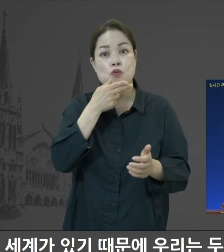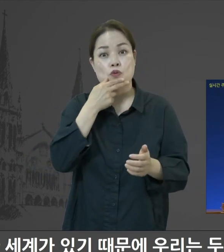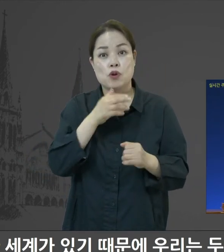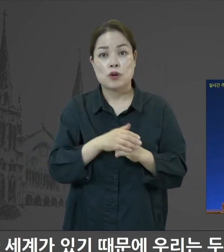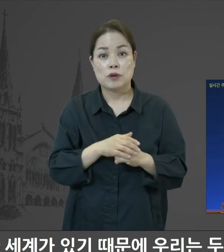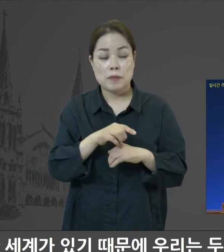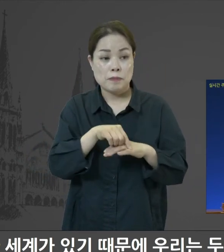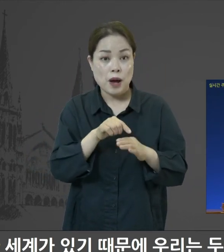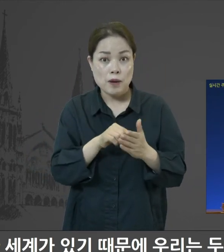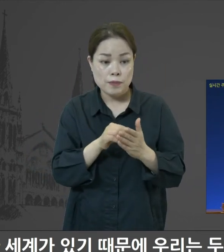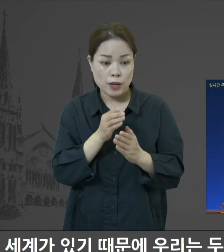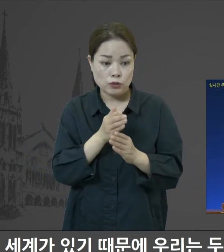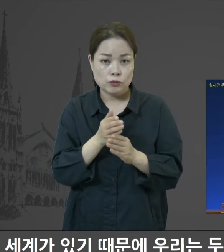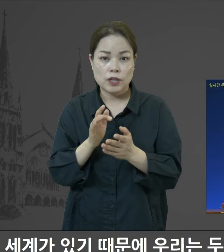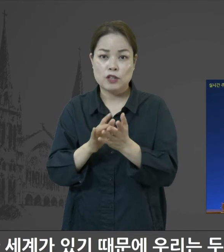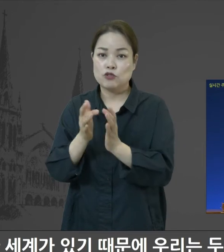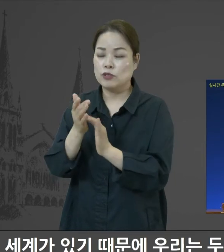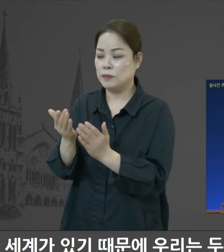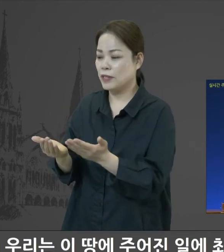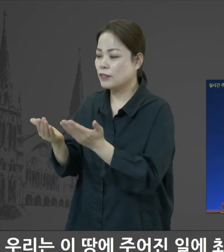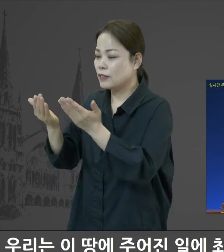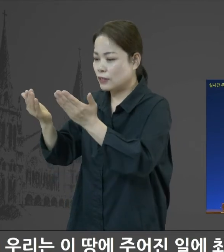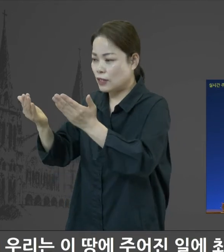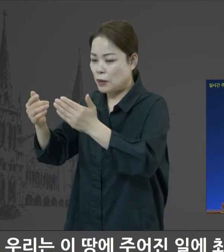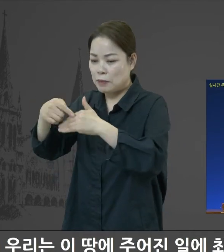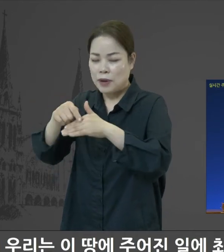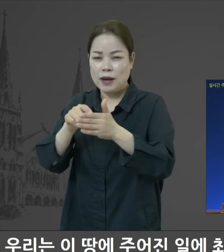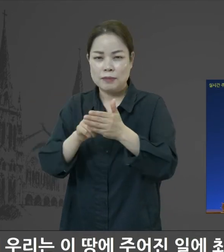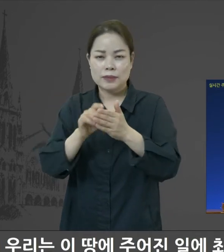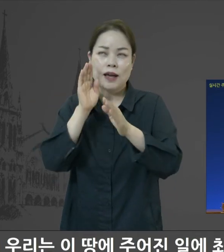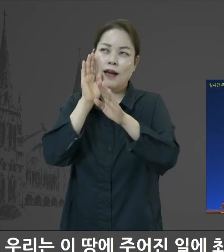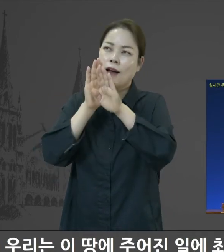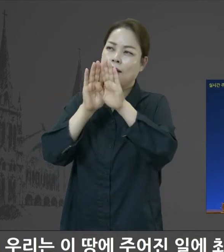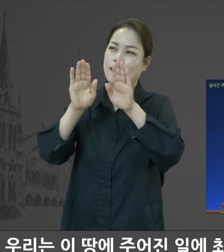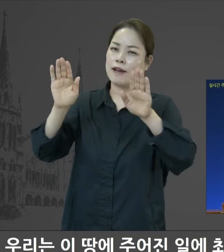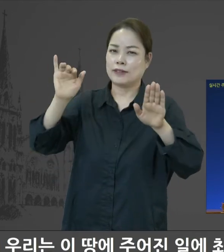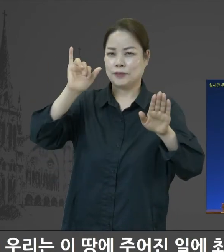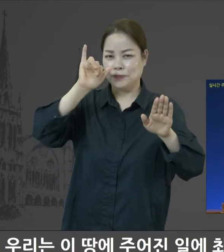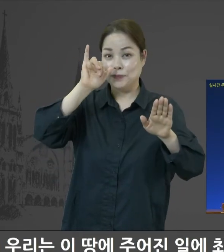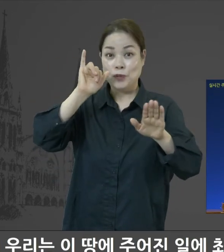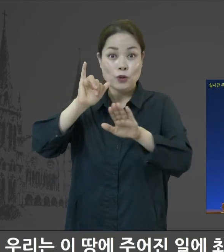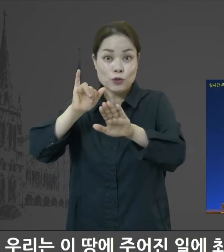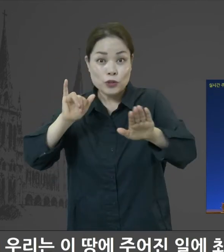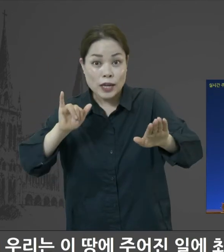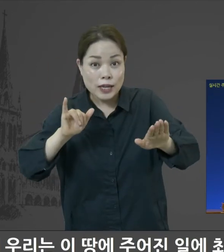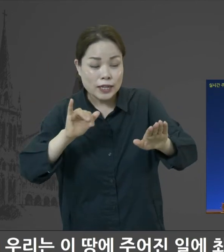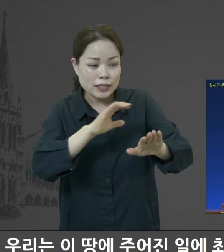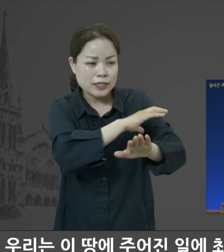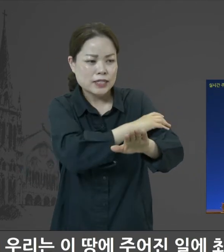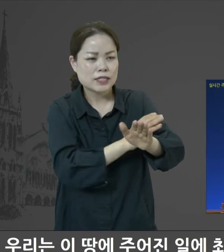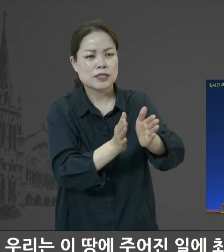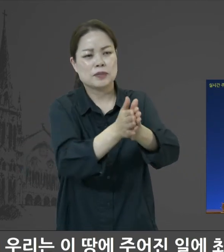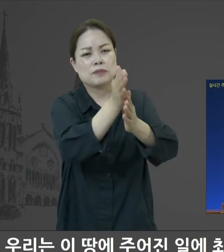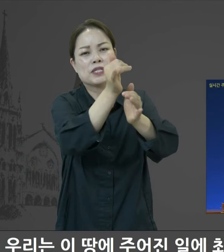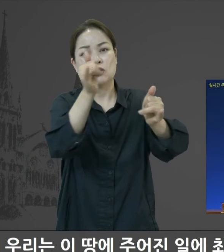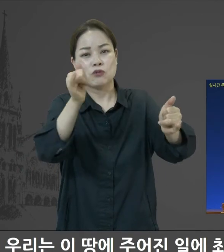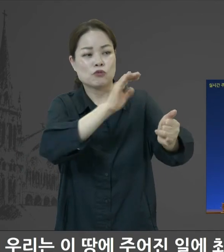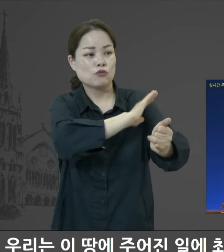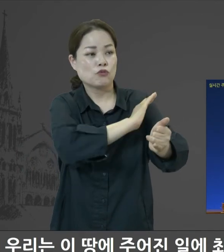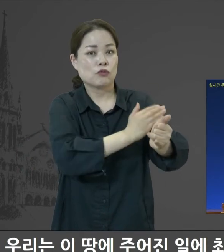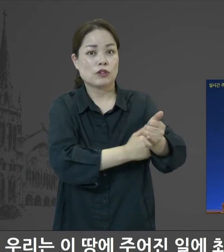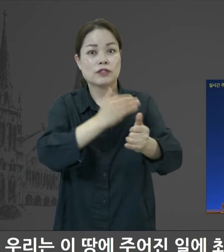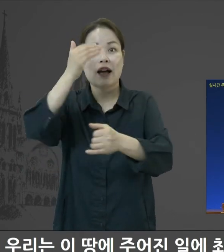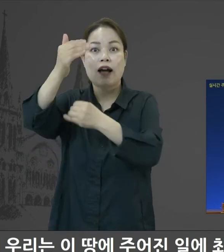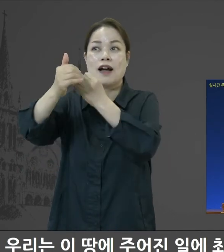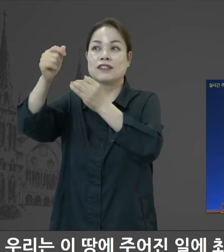마음의 중심을 예수님께 드리고 우리의 마음은 언제나 하늘에 있습니다. 우리의 시민권은 하늘에 있는 줄 믿습니다.